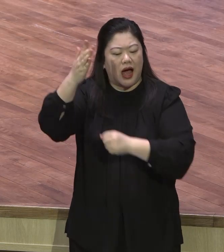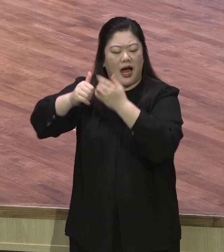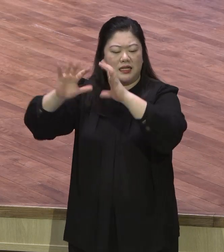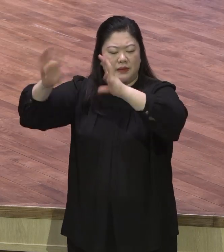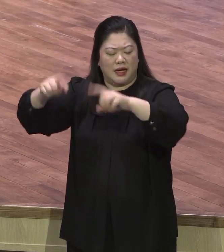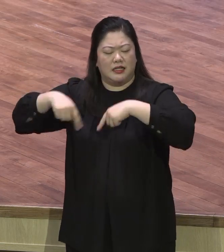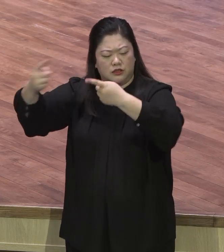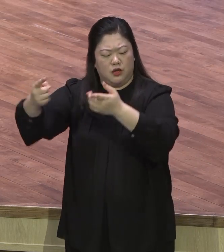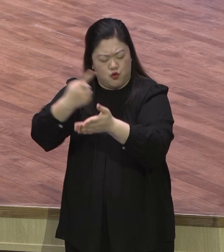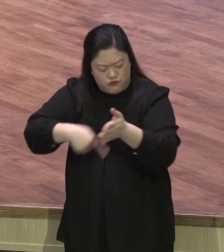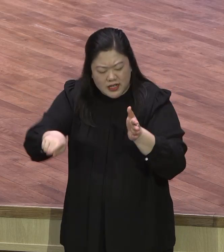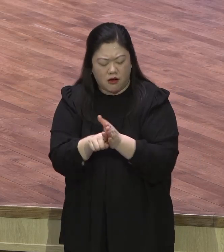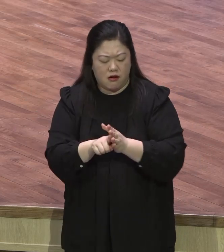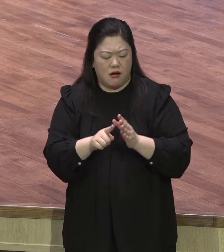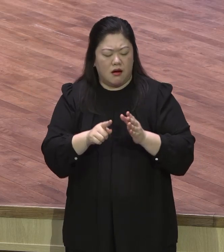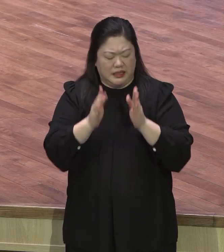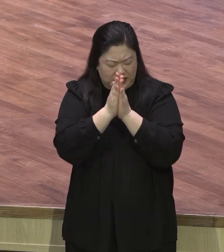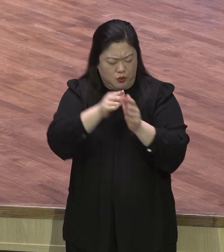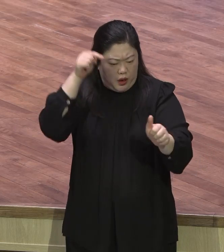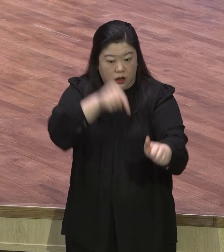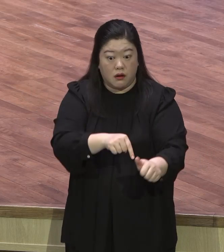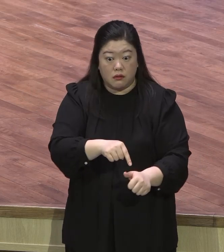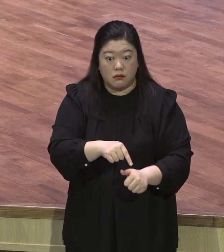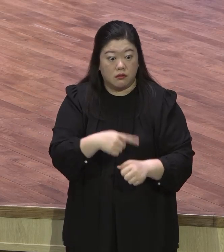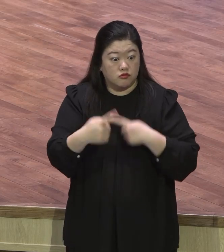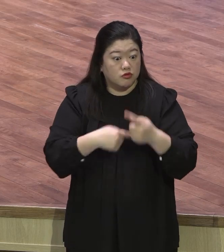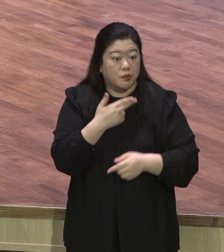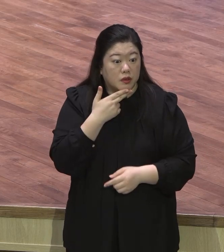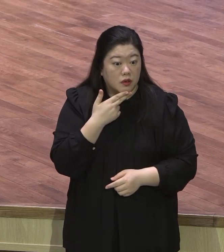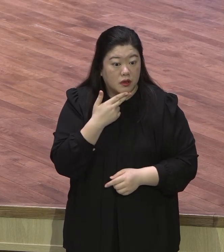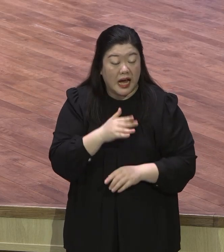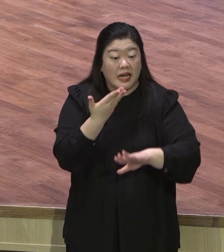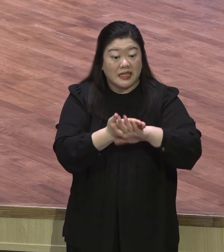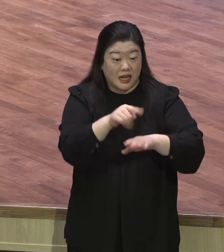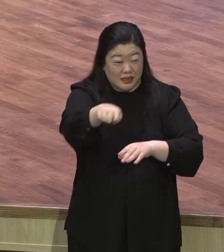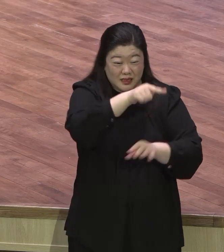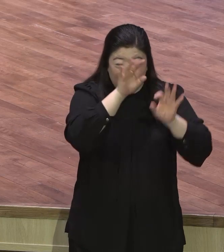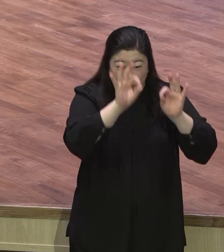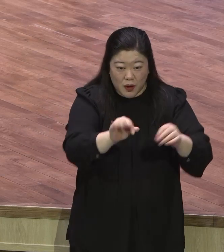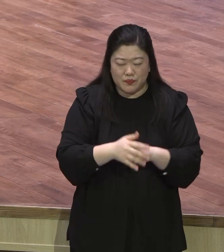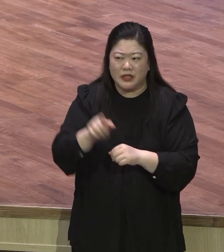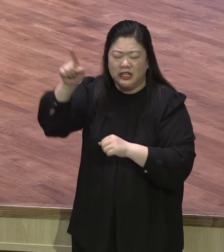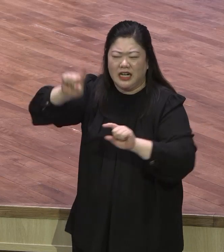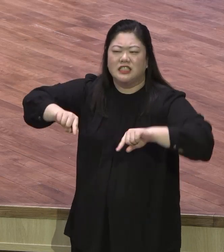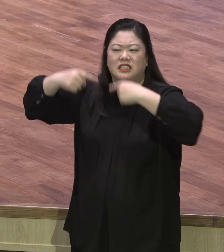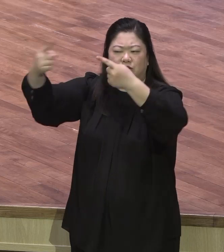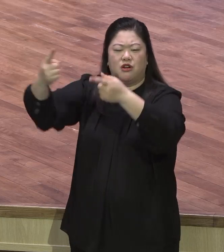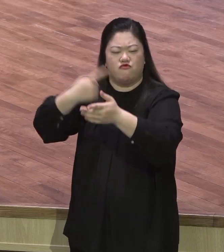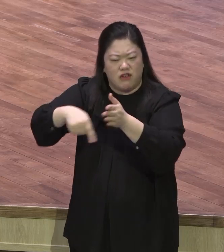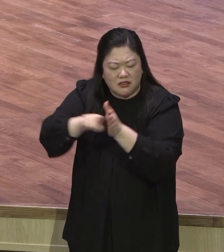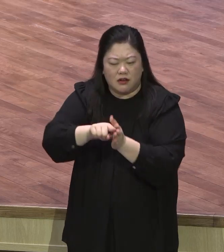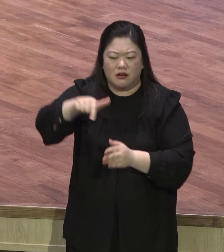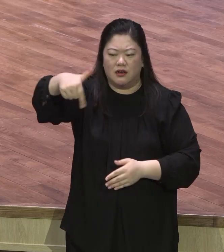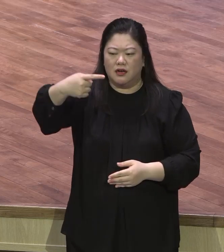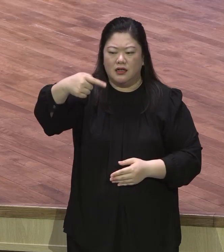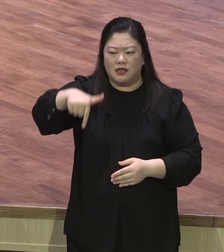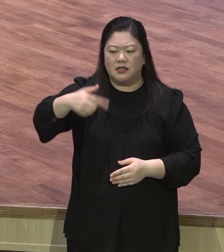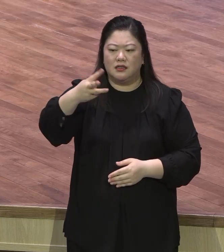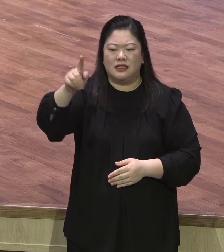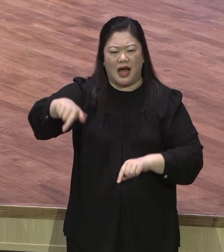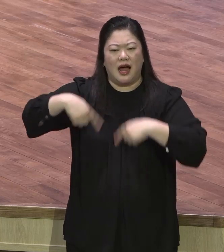들어가도록 기도하라고 말하지 않았어요. 모든 종교는 그렇게 하고 있어요. 내가 극나게 가야지 내가